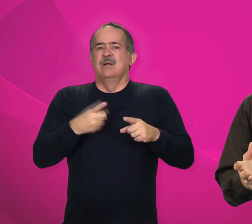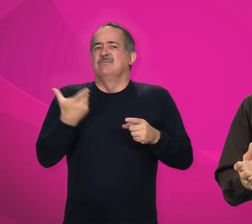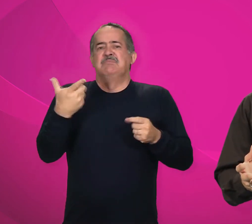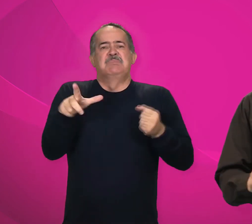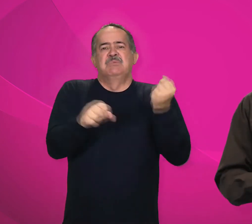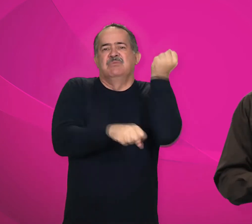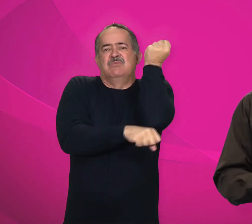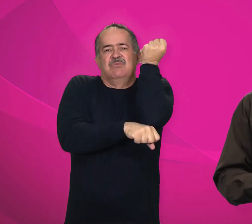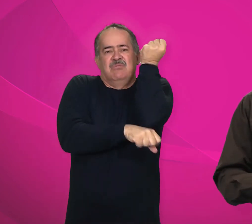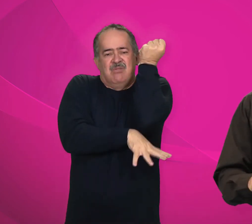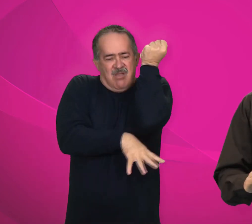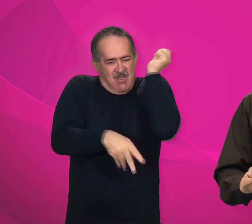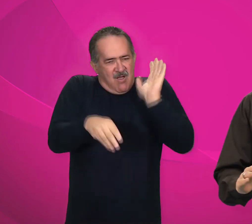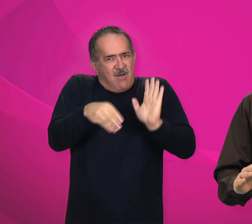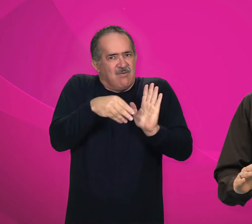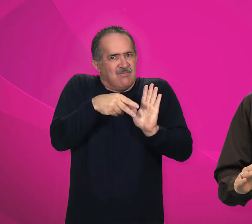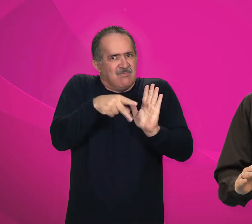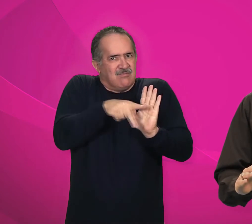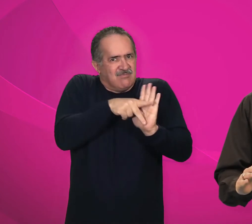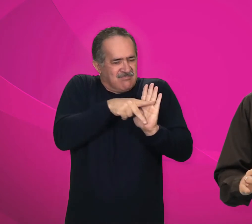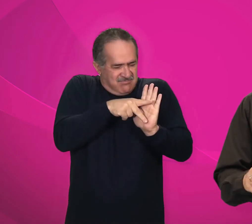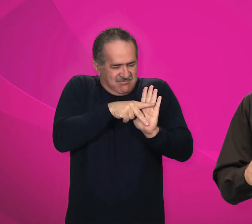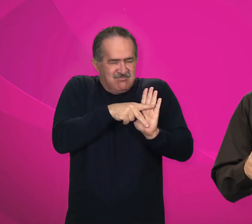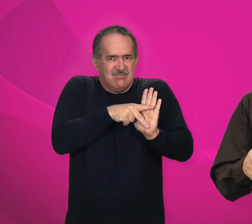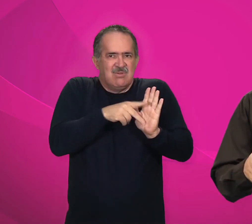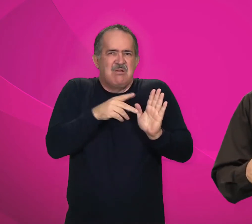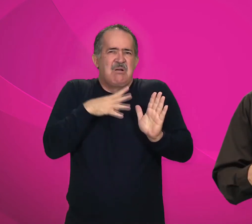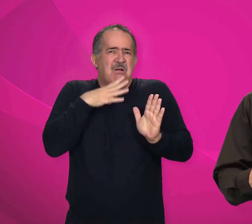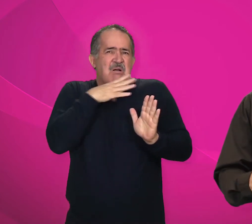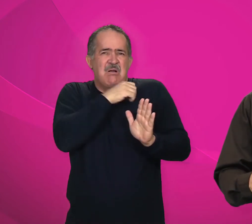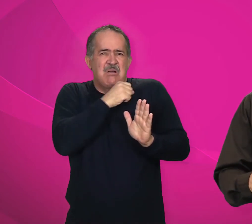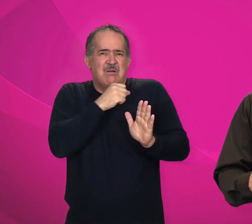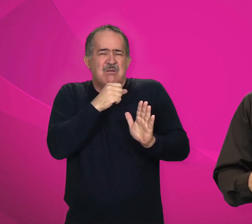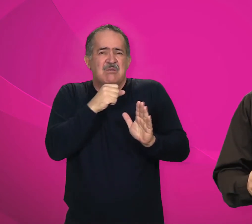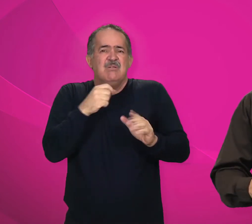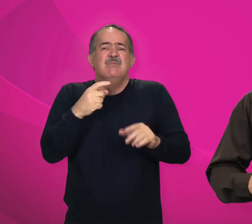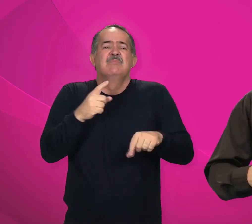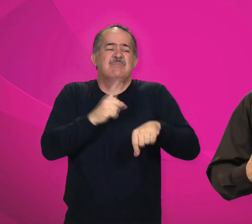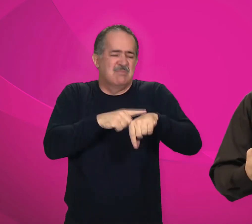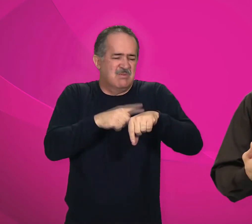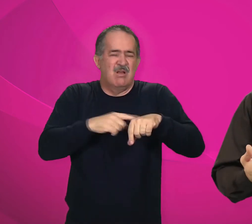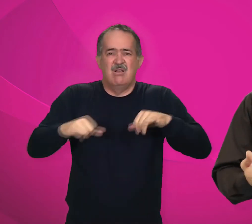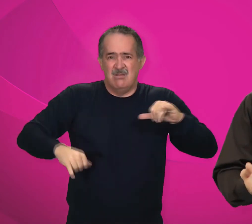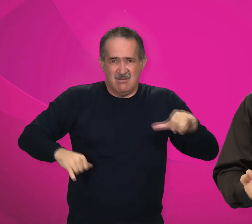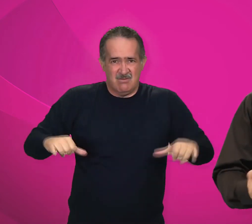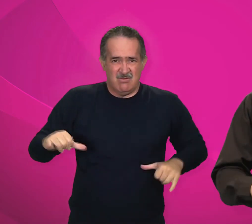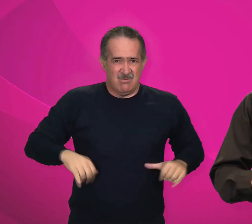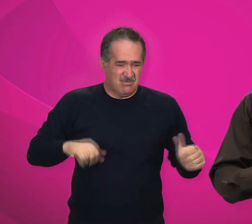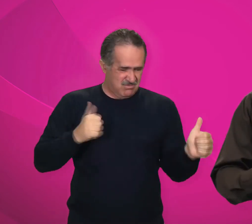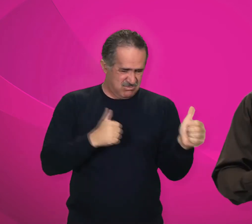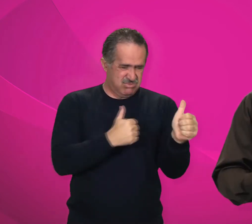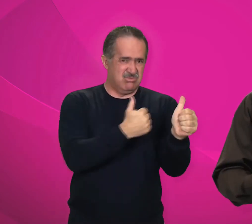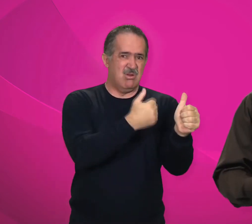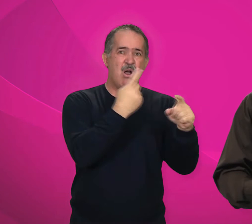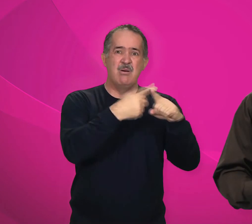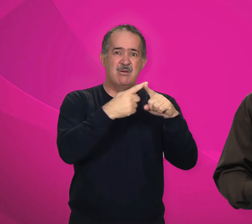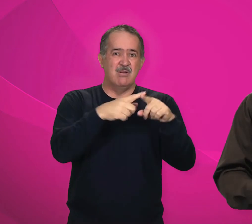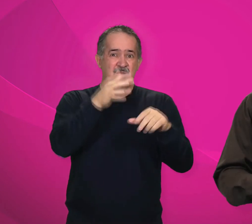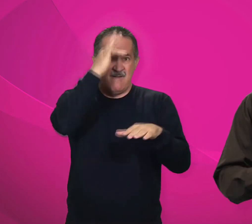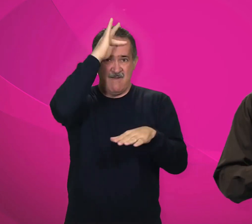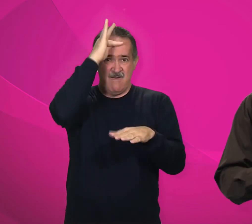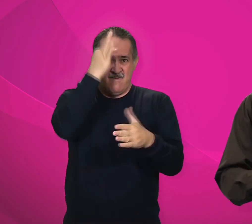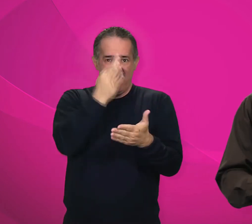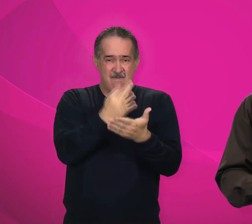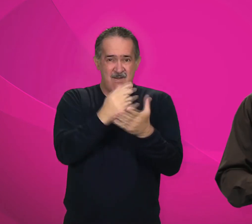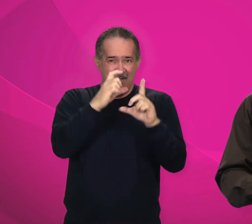alegria, mas não tem raiz em si mesmo, é de momento. Quando chega o sofrimento, a